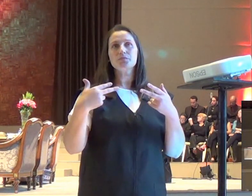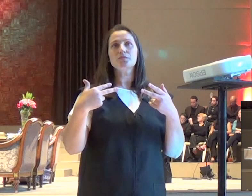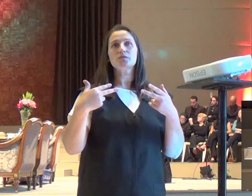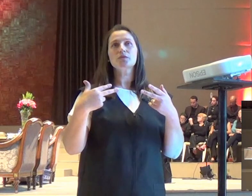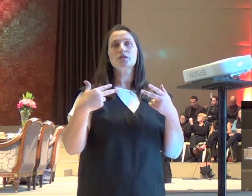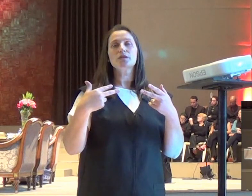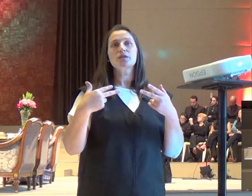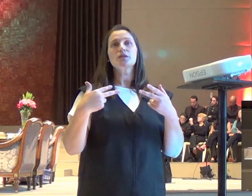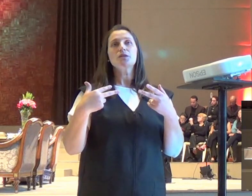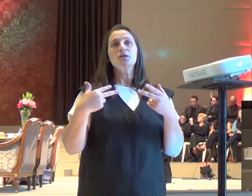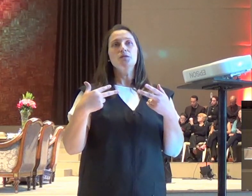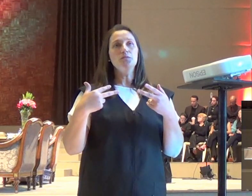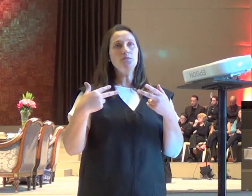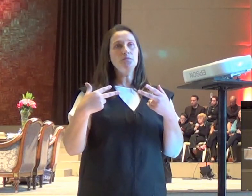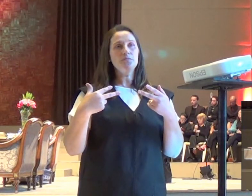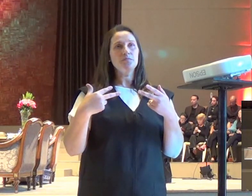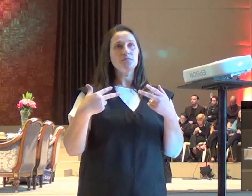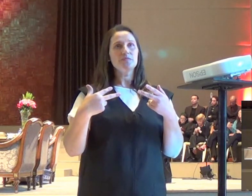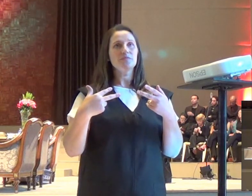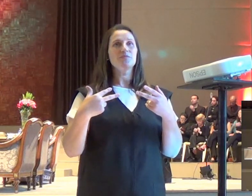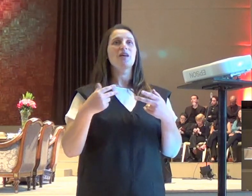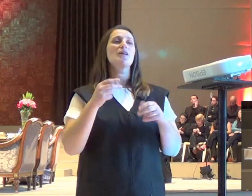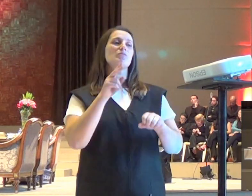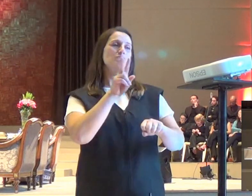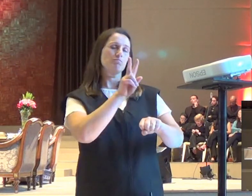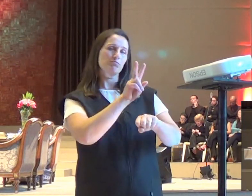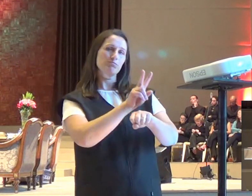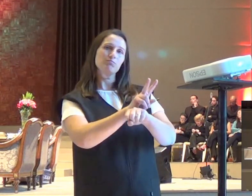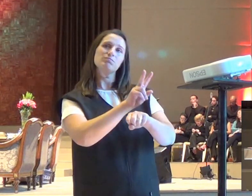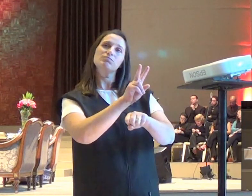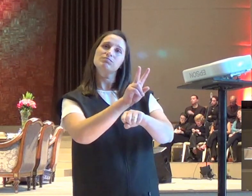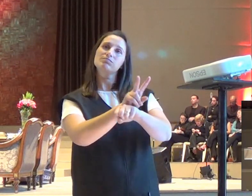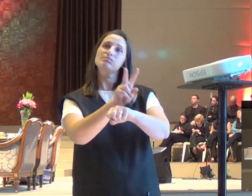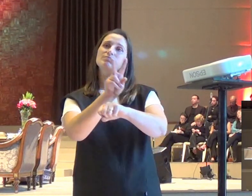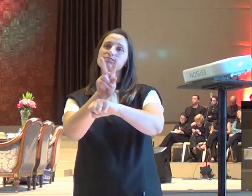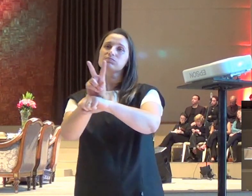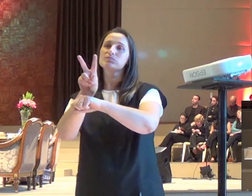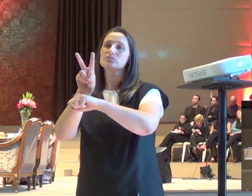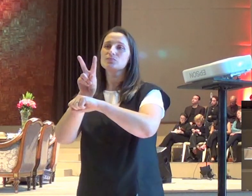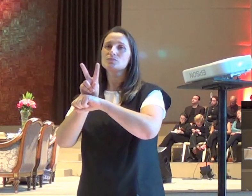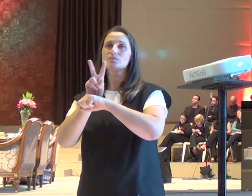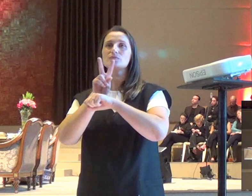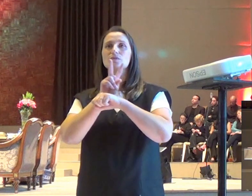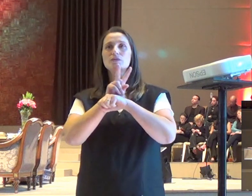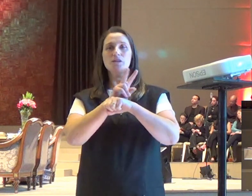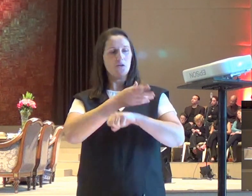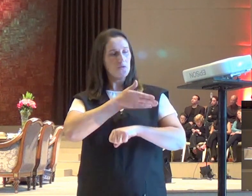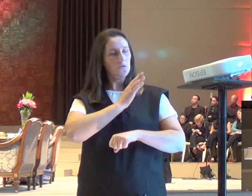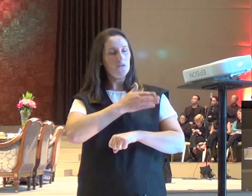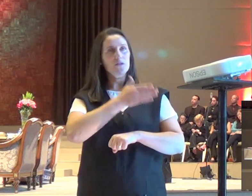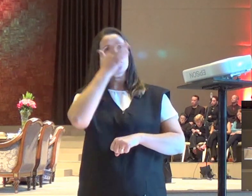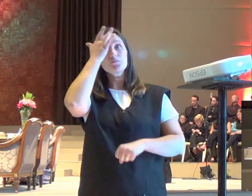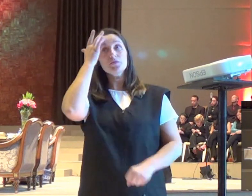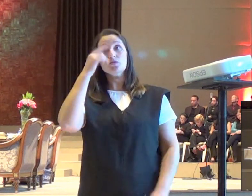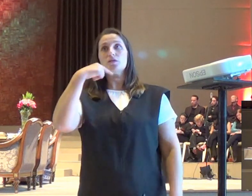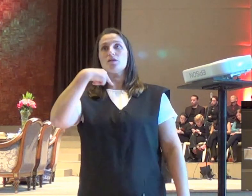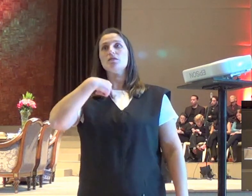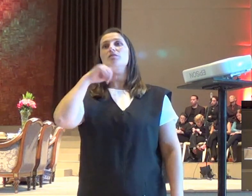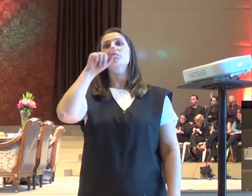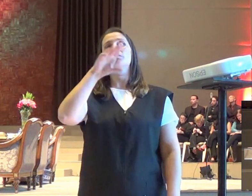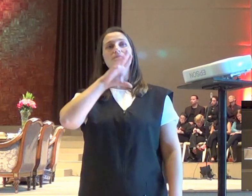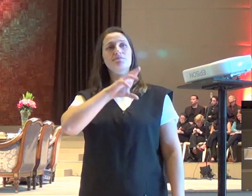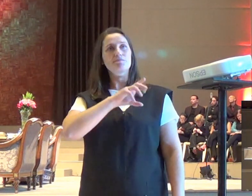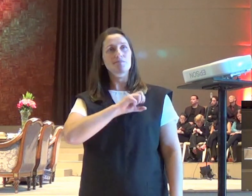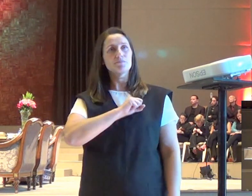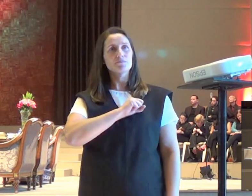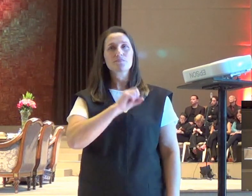terceiro plano, é tratar o coração das pessoas que nós amamos, é interessante esse texto porque